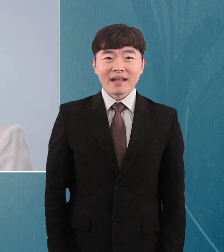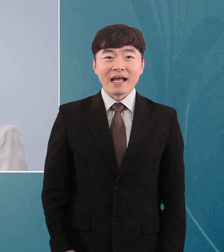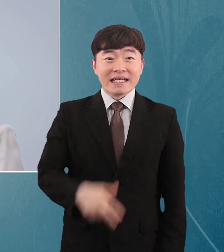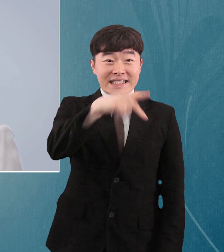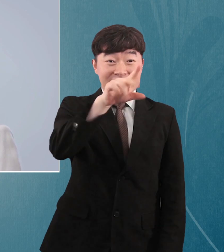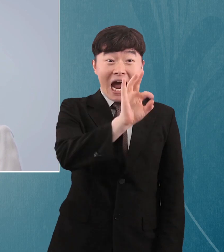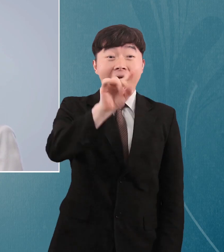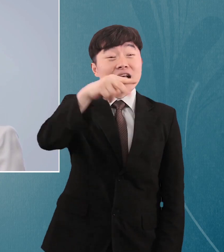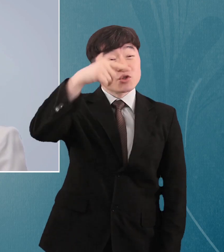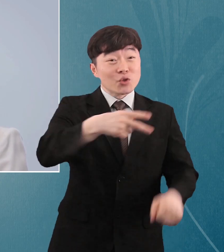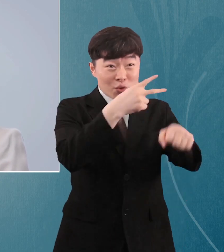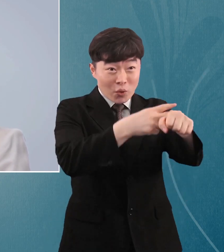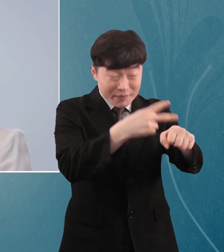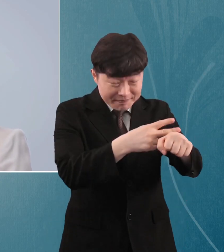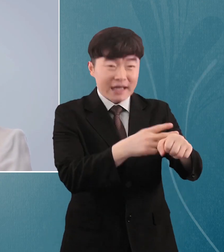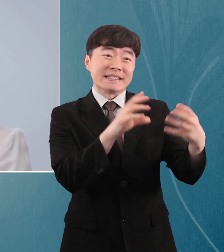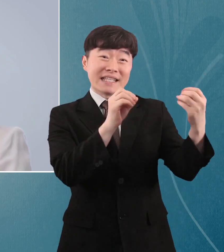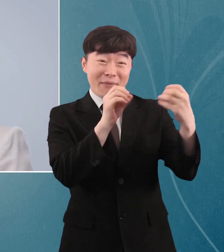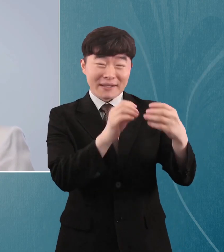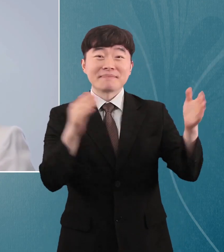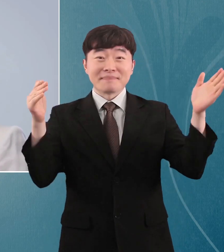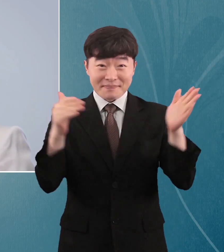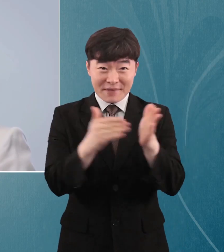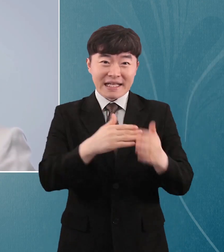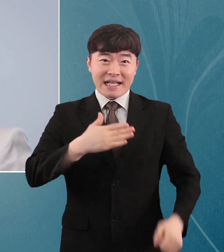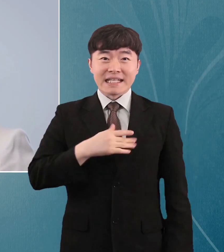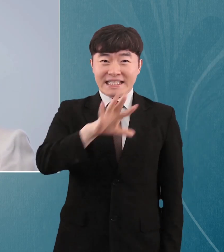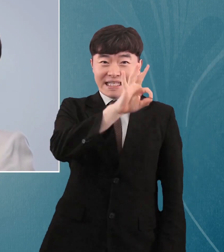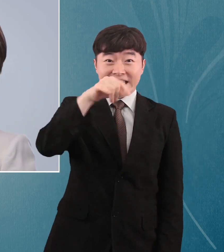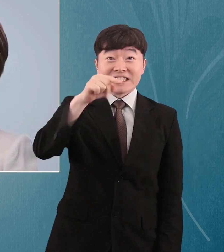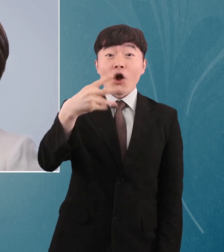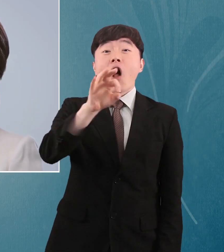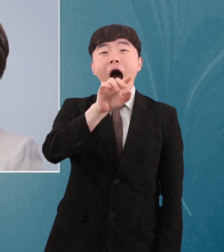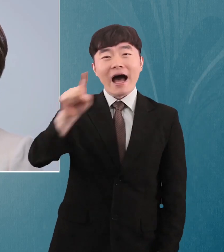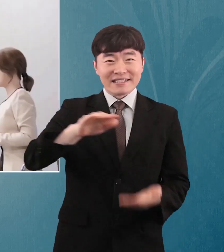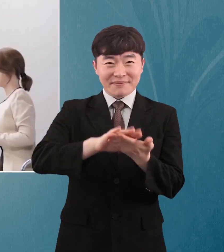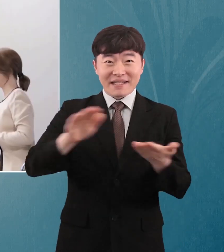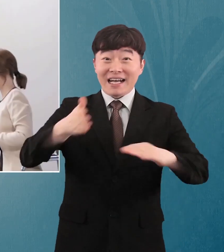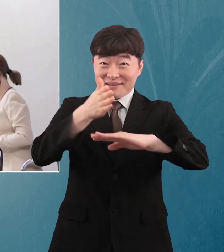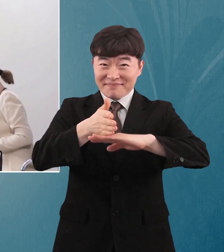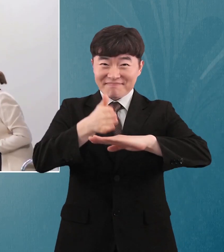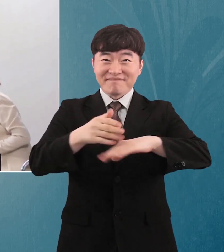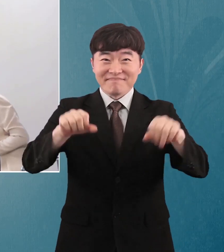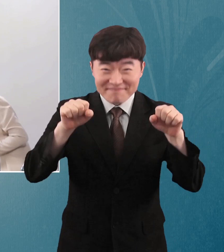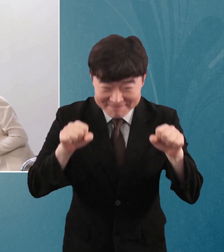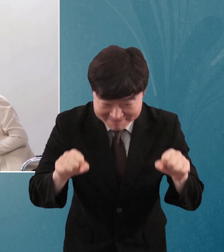지금까지 순천향대학교의 장한수 교수님과 그리고 저는 기상캐스터 이설아였습니다.